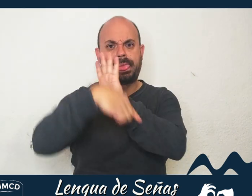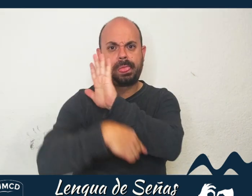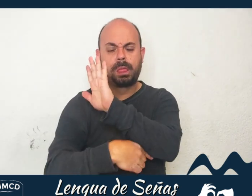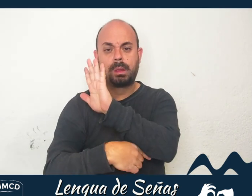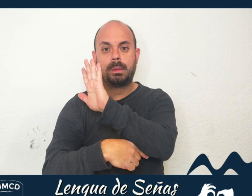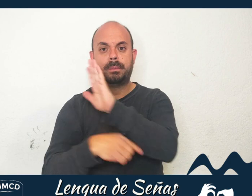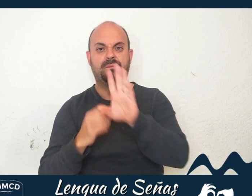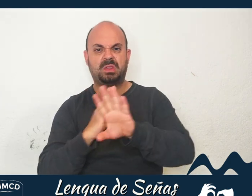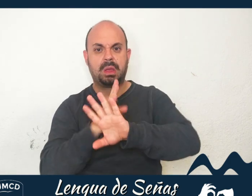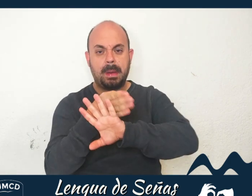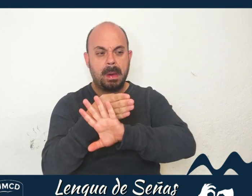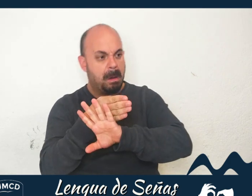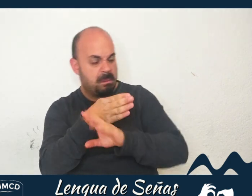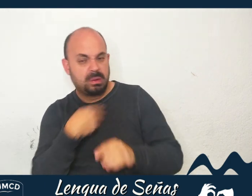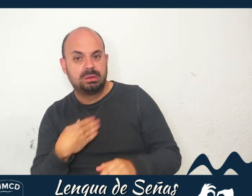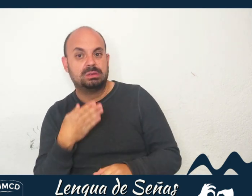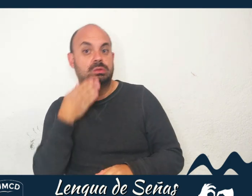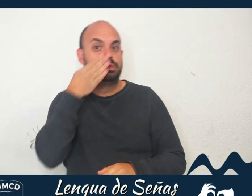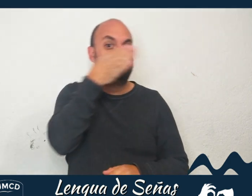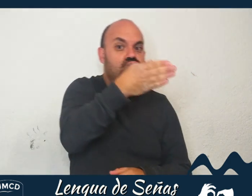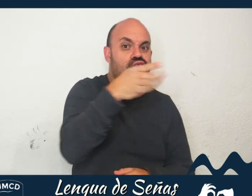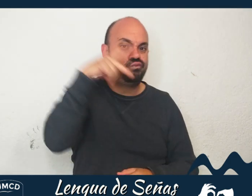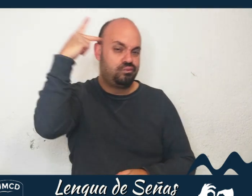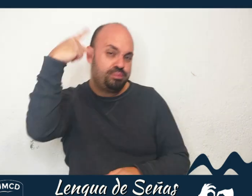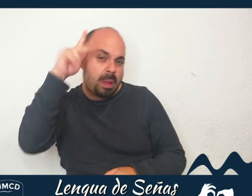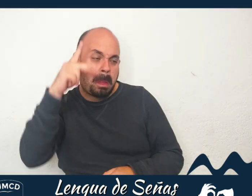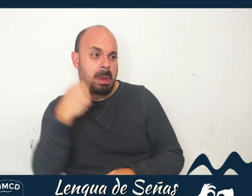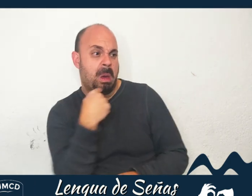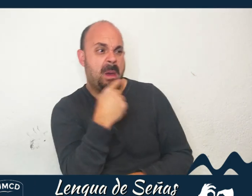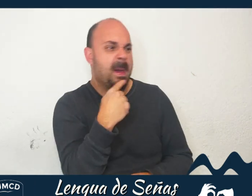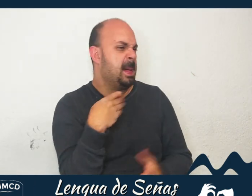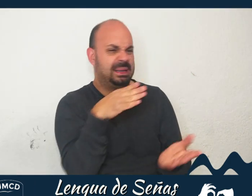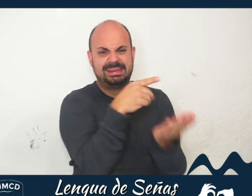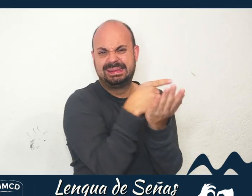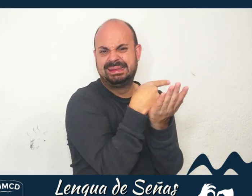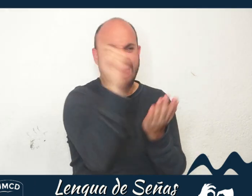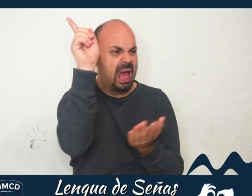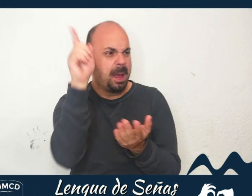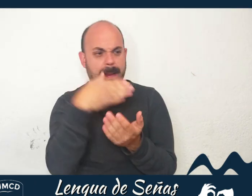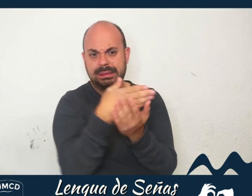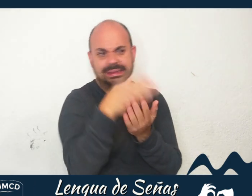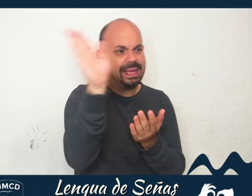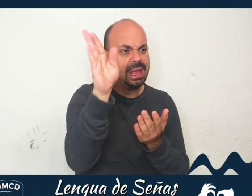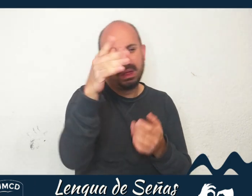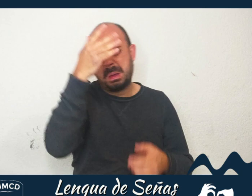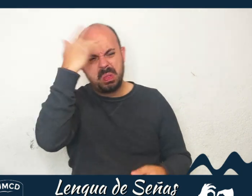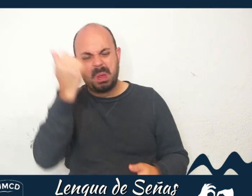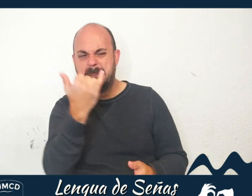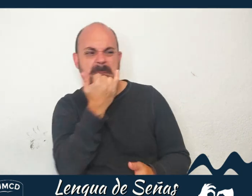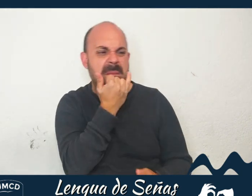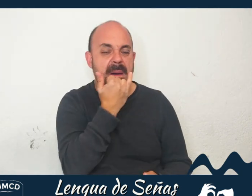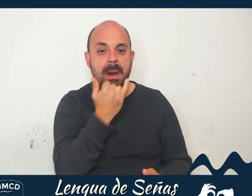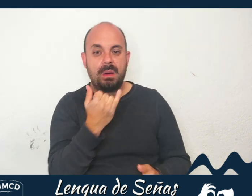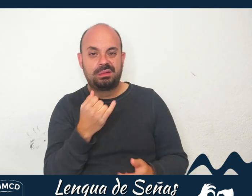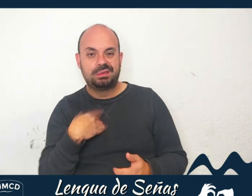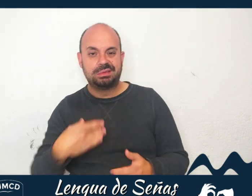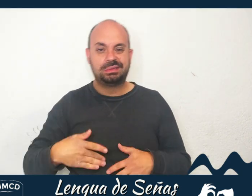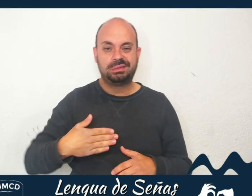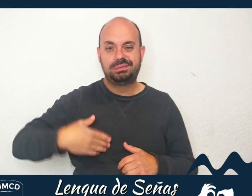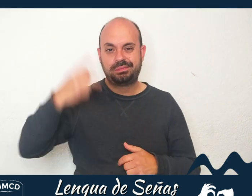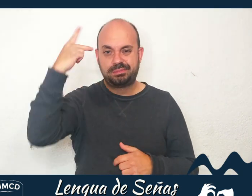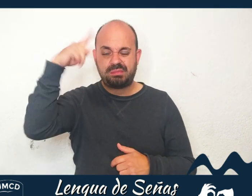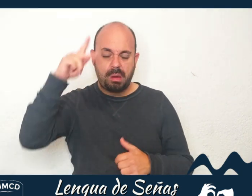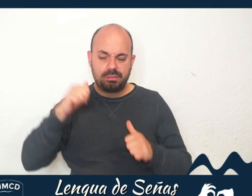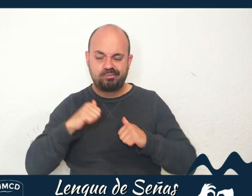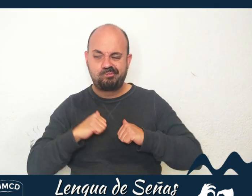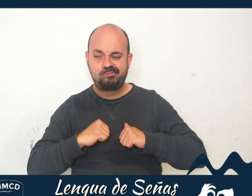dejara la ciudad. Él estaba esperando todavía las noticias de cómo la iglesia en Corinto estaba actuando después de la primera